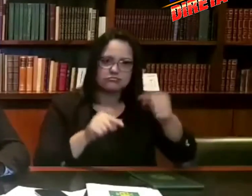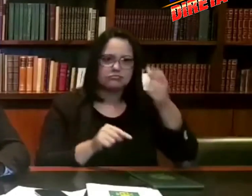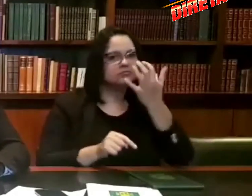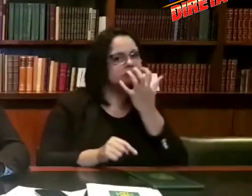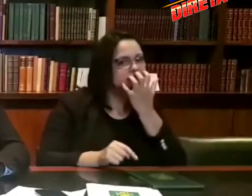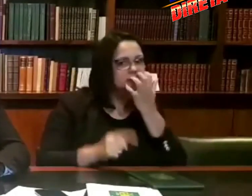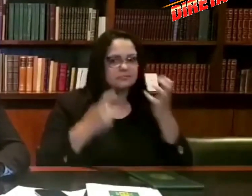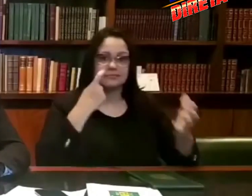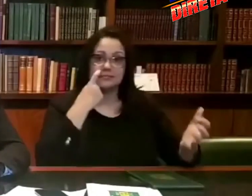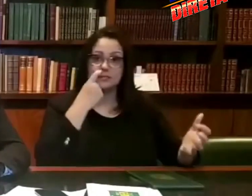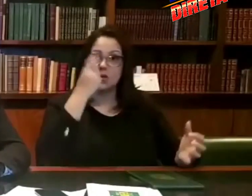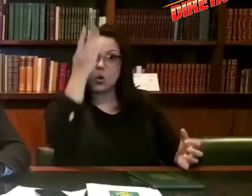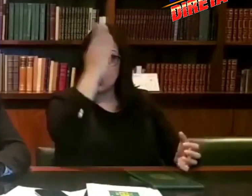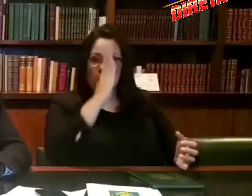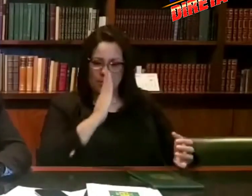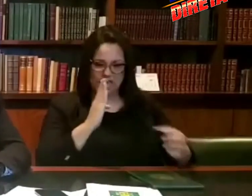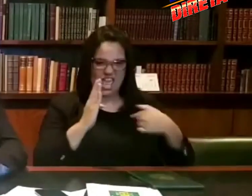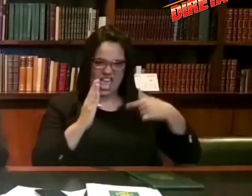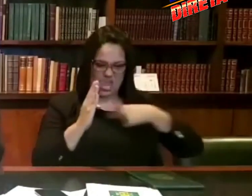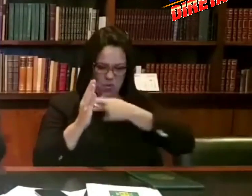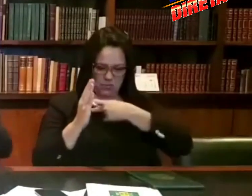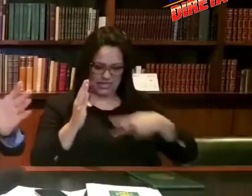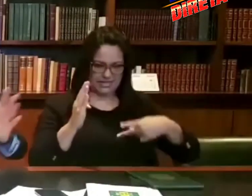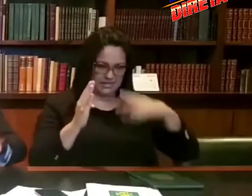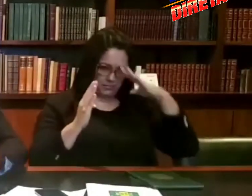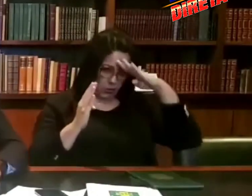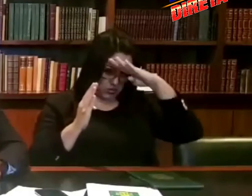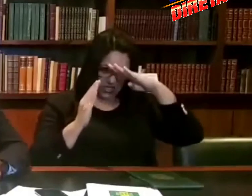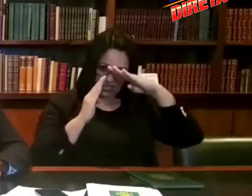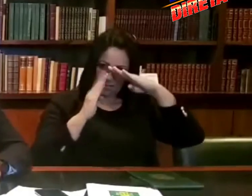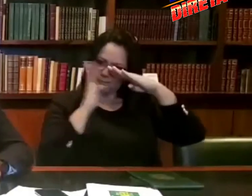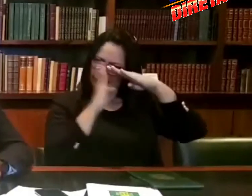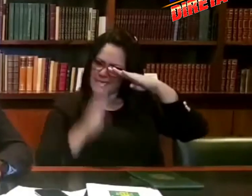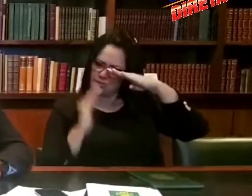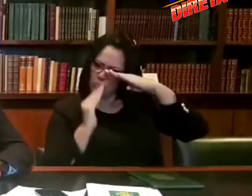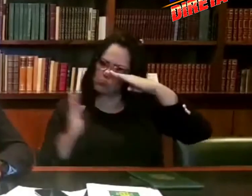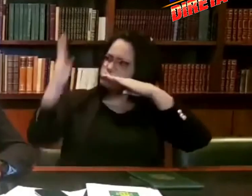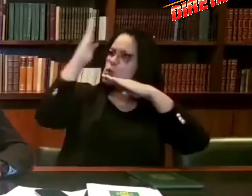mais. O Brasil está acima de mim, está acima do Rodrigo Maia, está acima de qualquer um